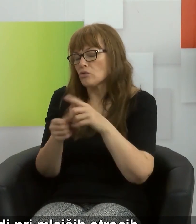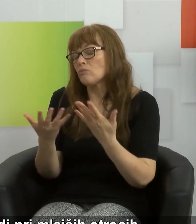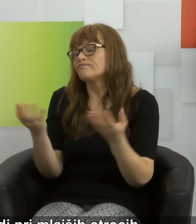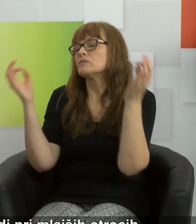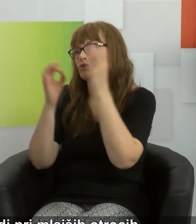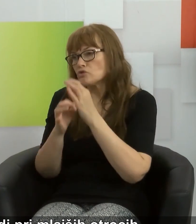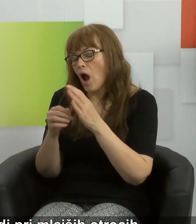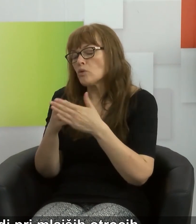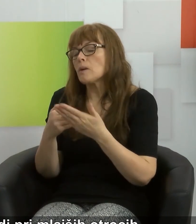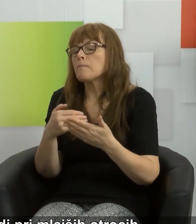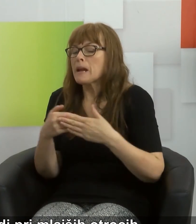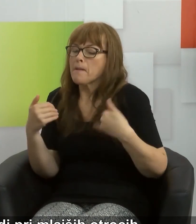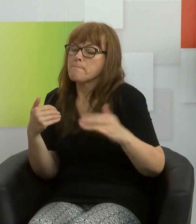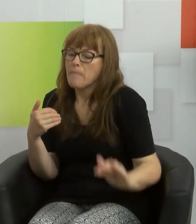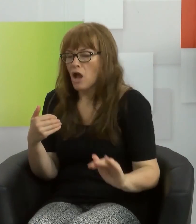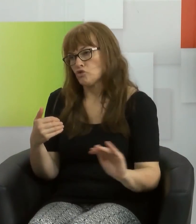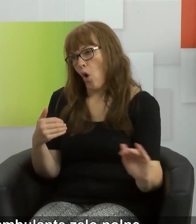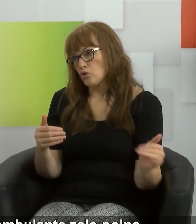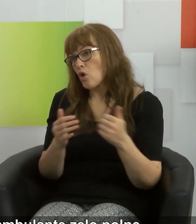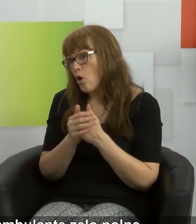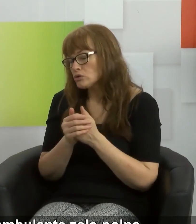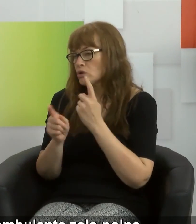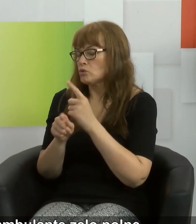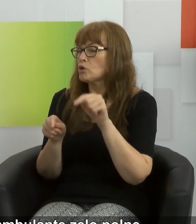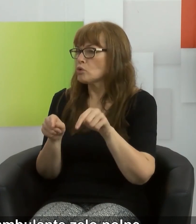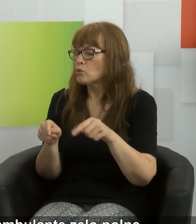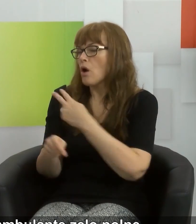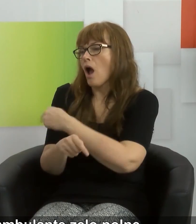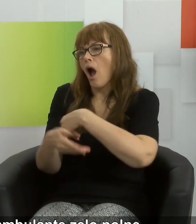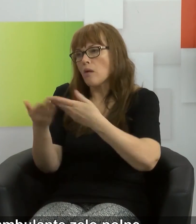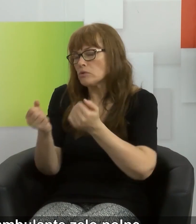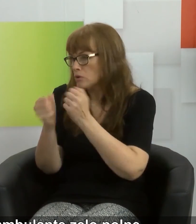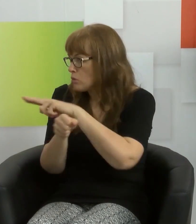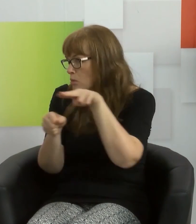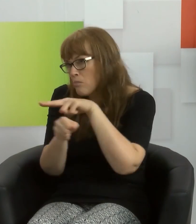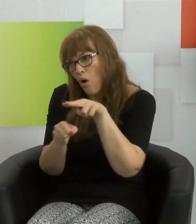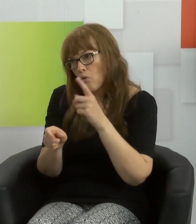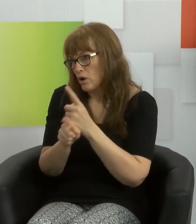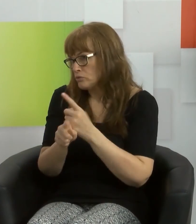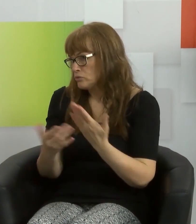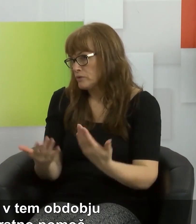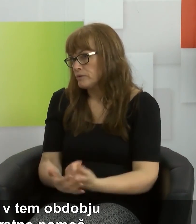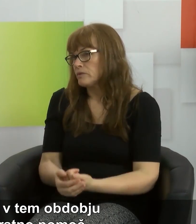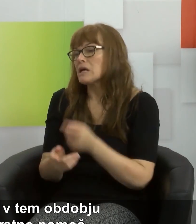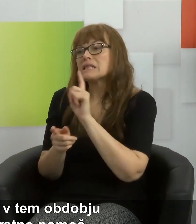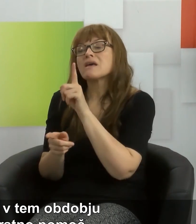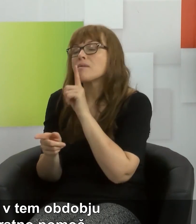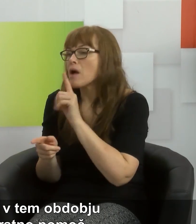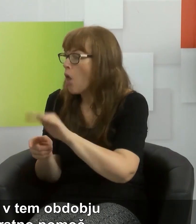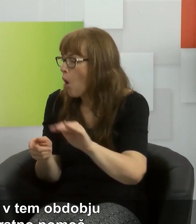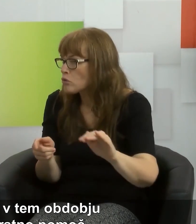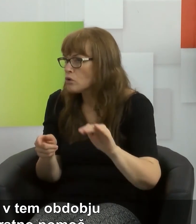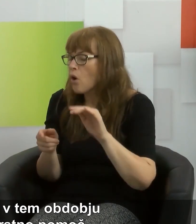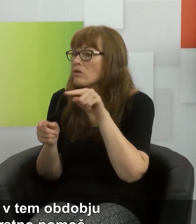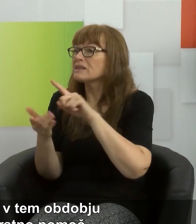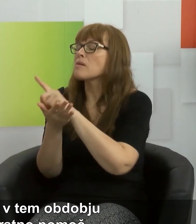Žal tudi pri mlajših otrocih. Tako da tudi tukaj so ambulante zelo polne. Ni malo otrok, ki v